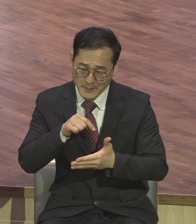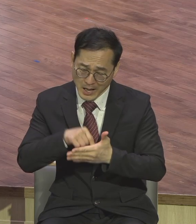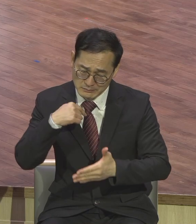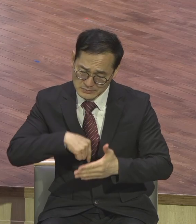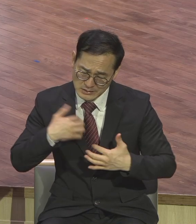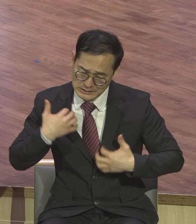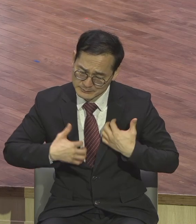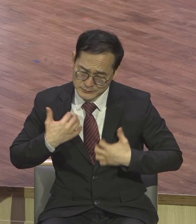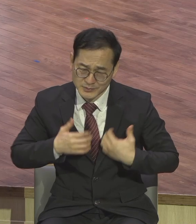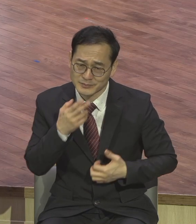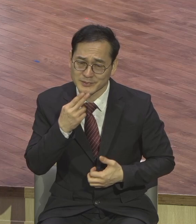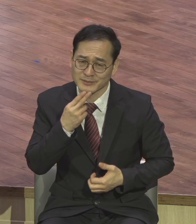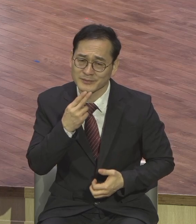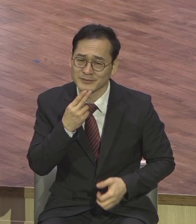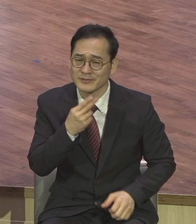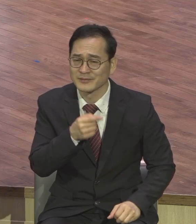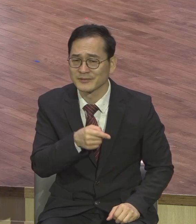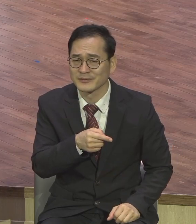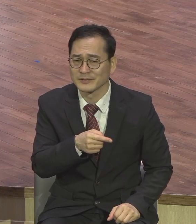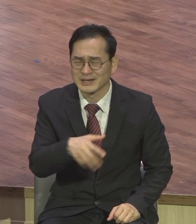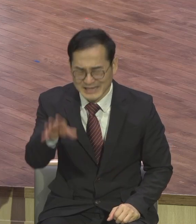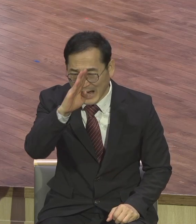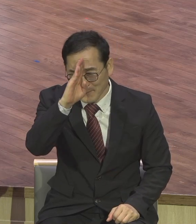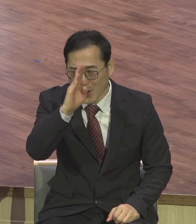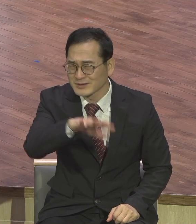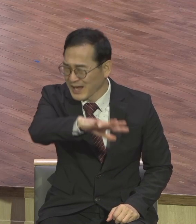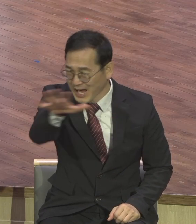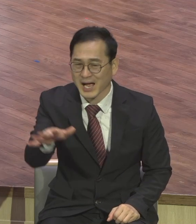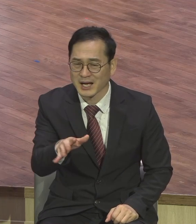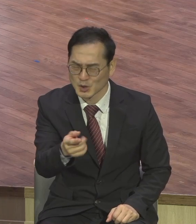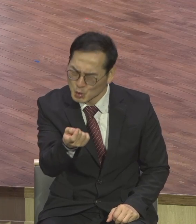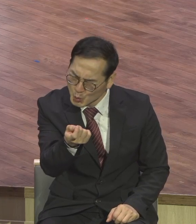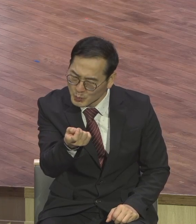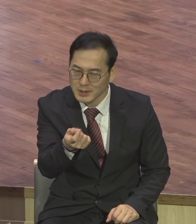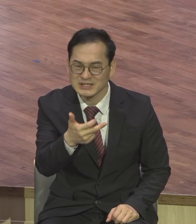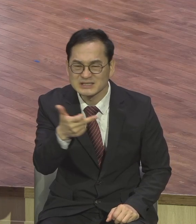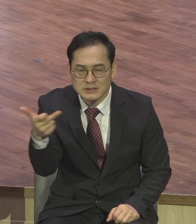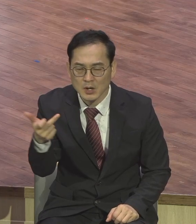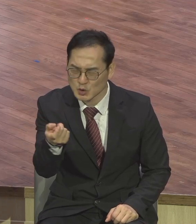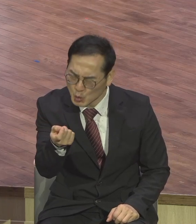병 없는 사람 어디 있어요? 크고 작은 병들 다 있어요.